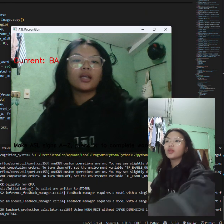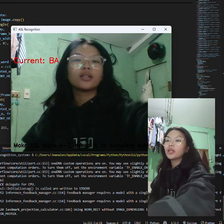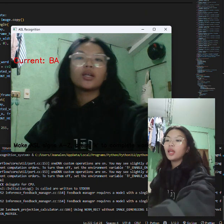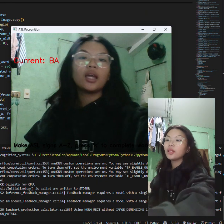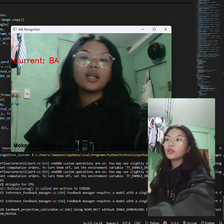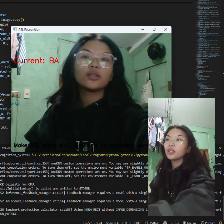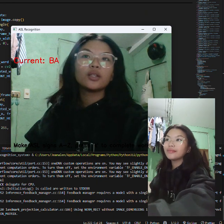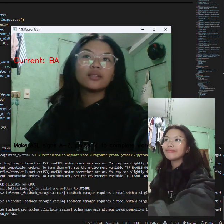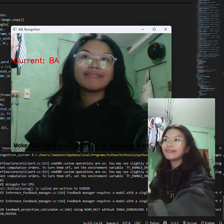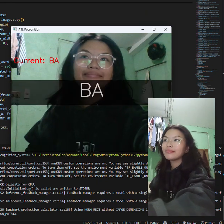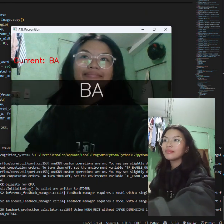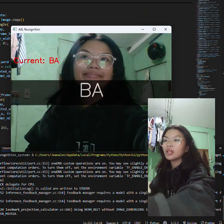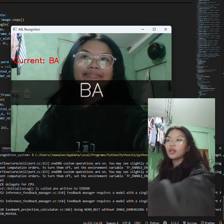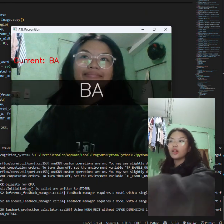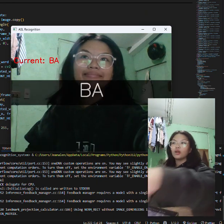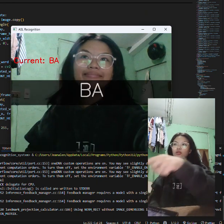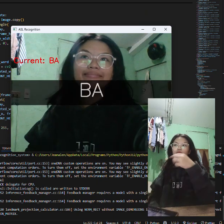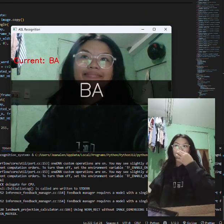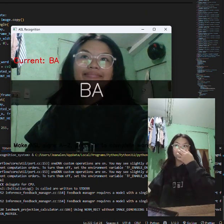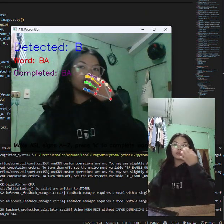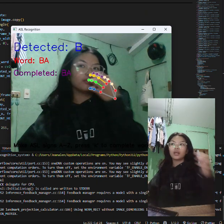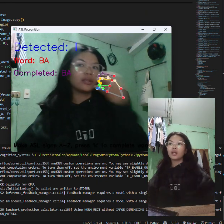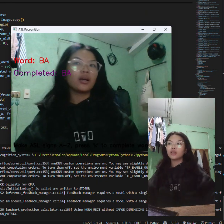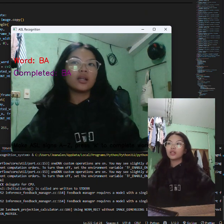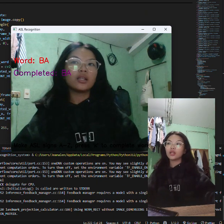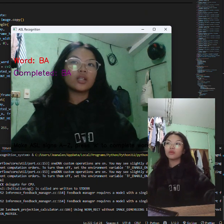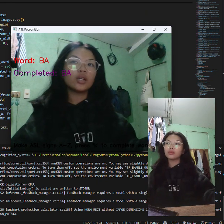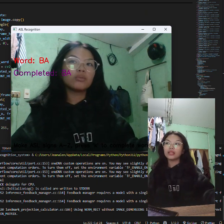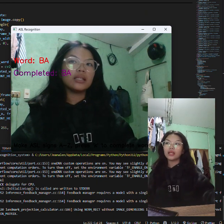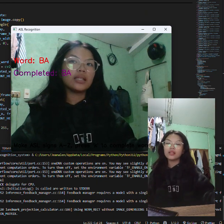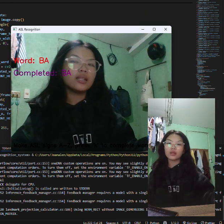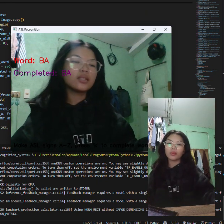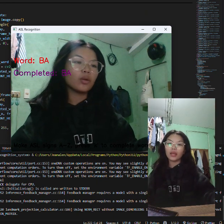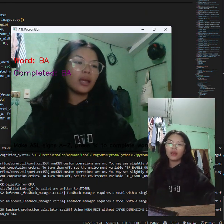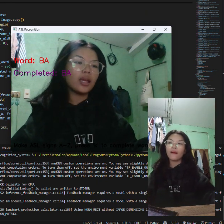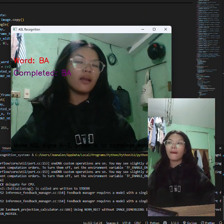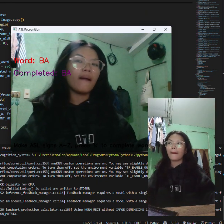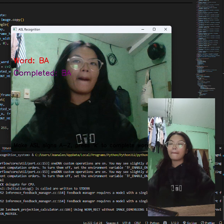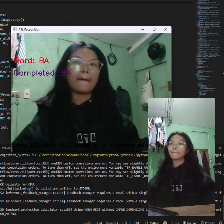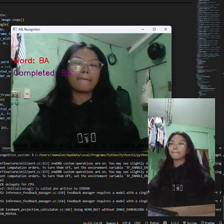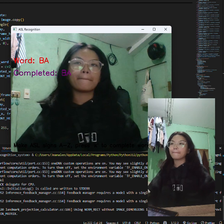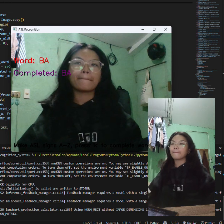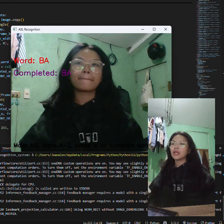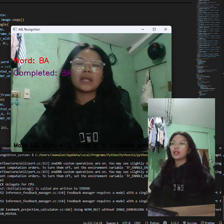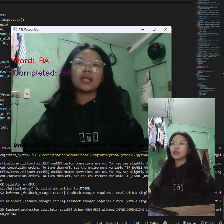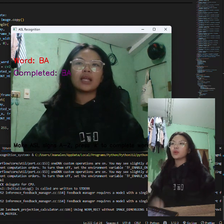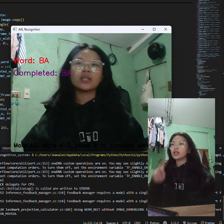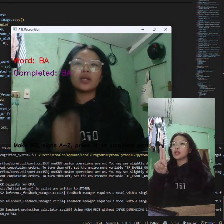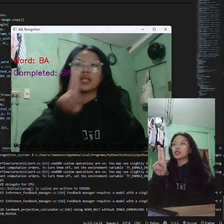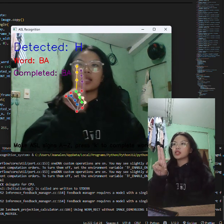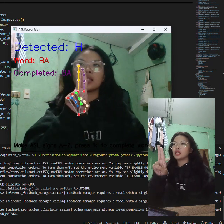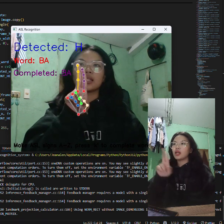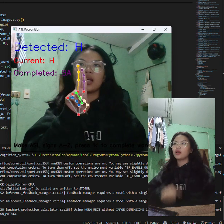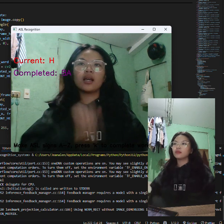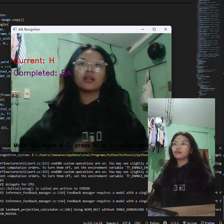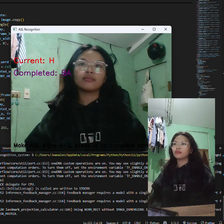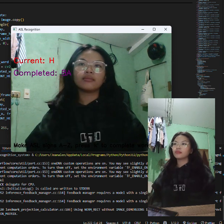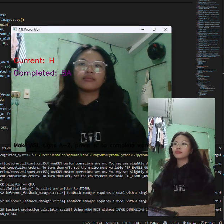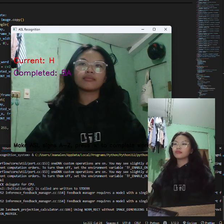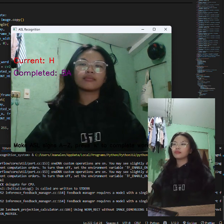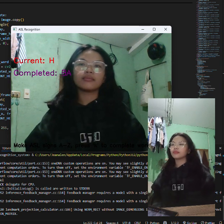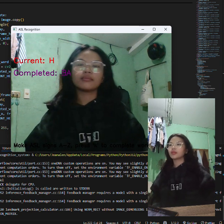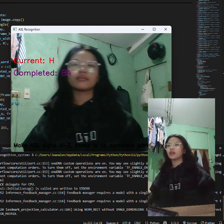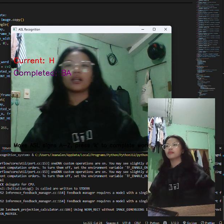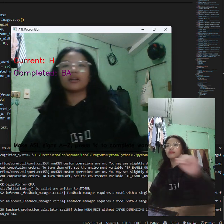okay, so K na kanina, siya. Na siya completed, so B, next one is,